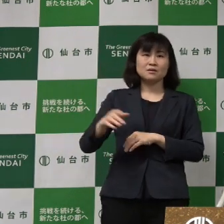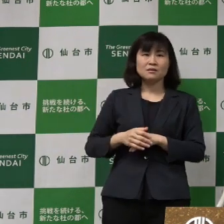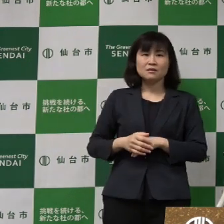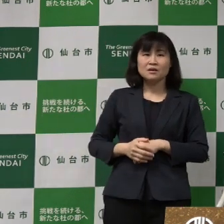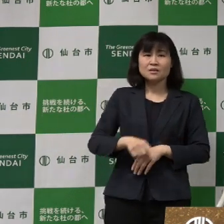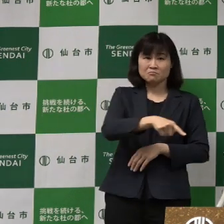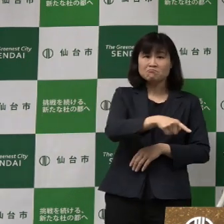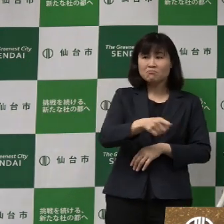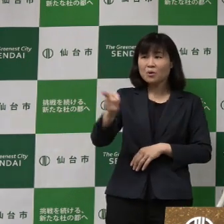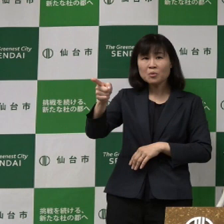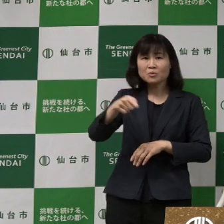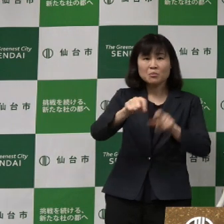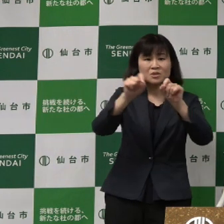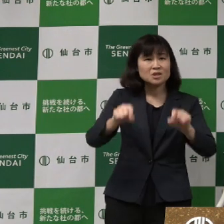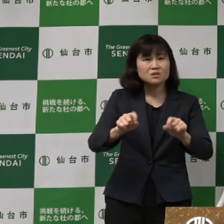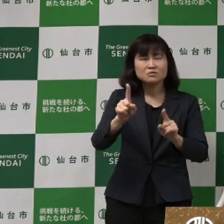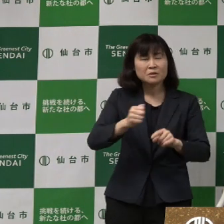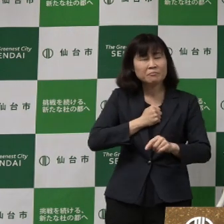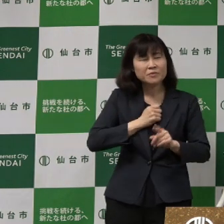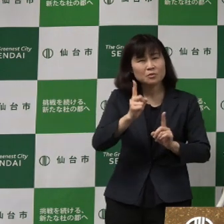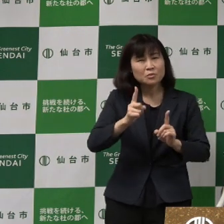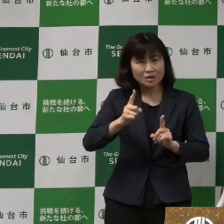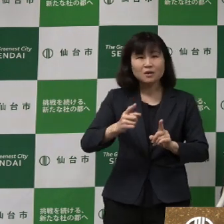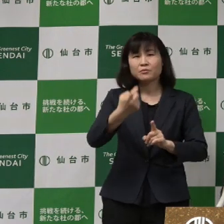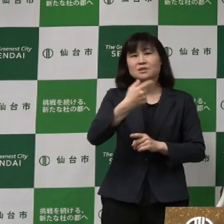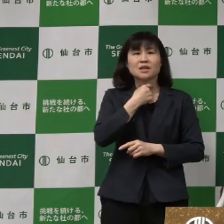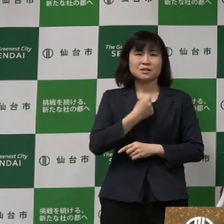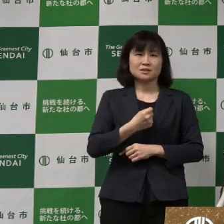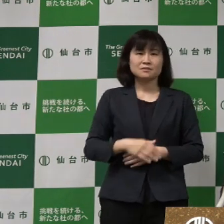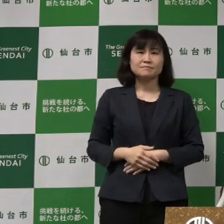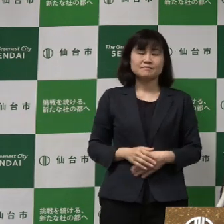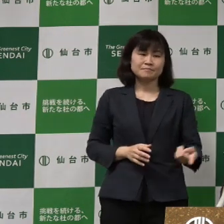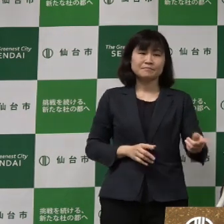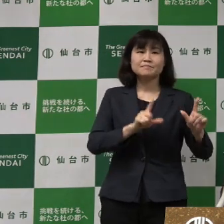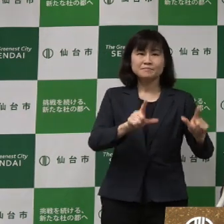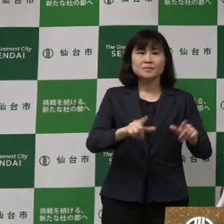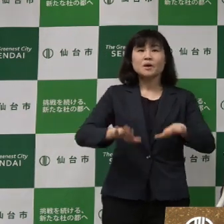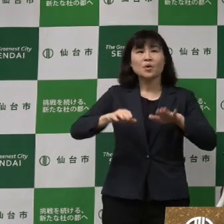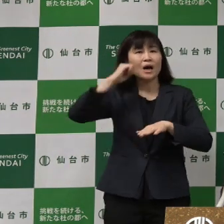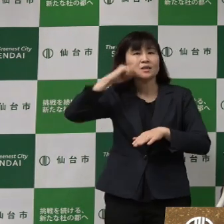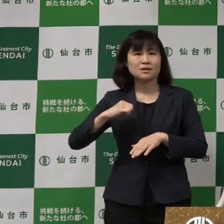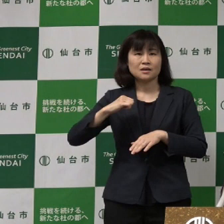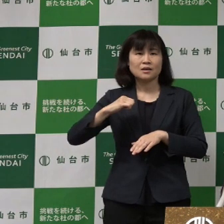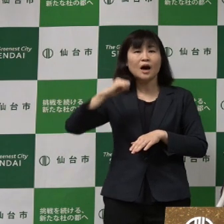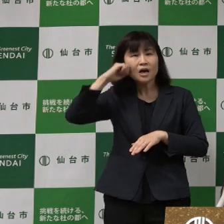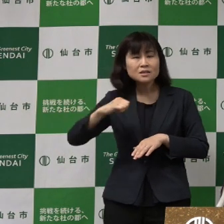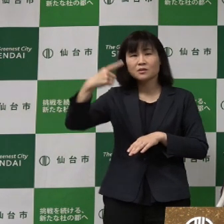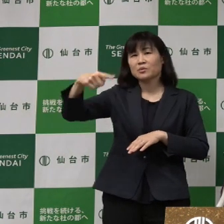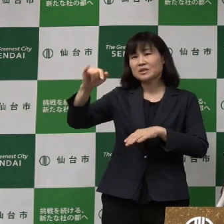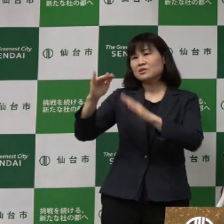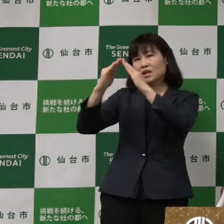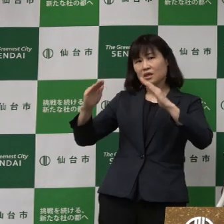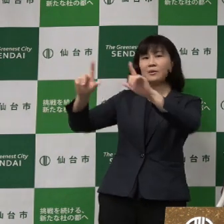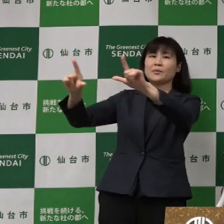ったということをご存知だったか教えてください。 今朝教育委員会から代役を報